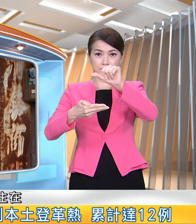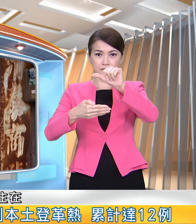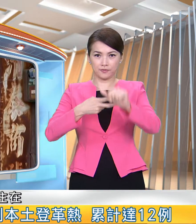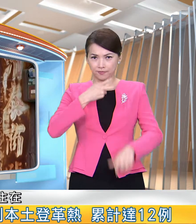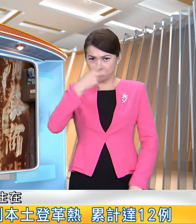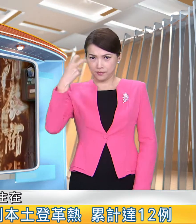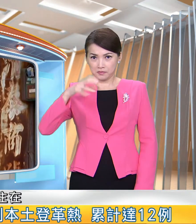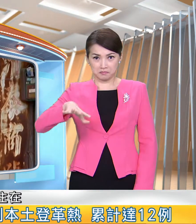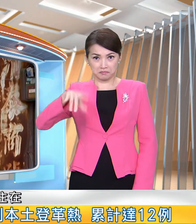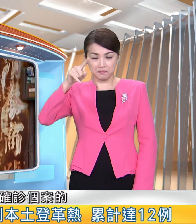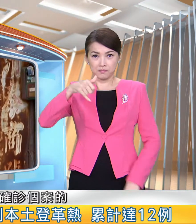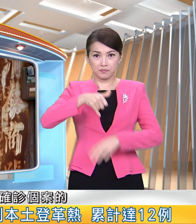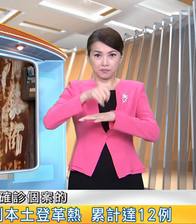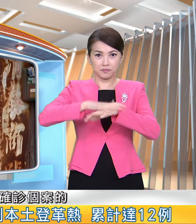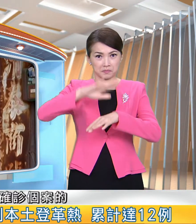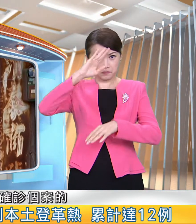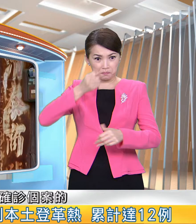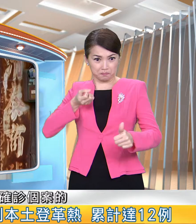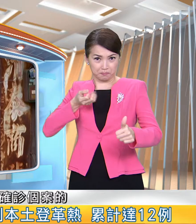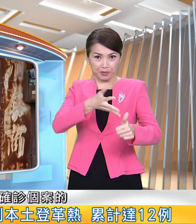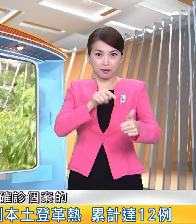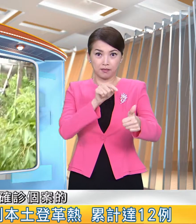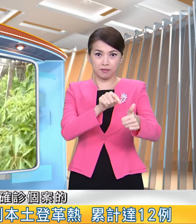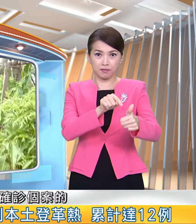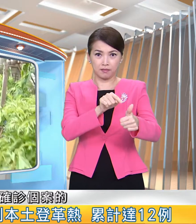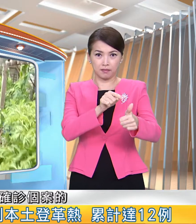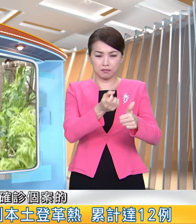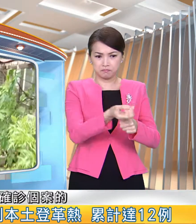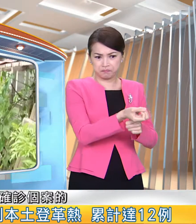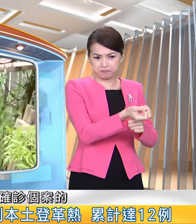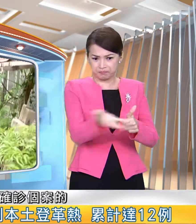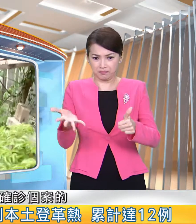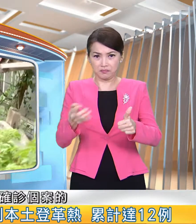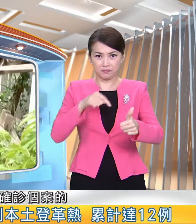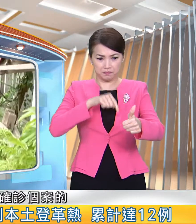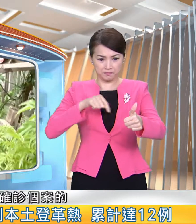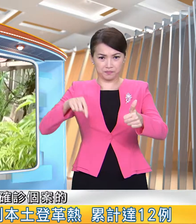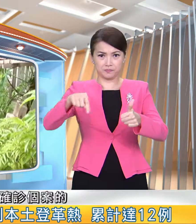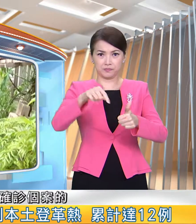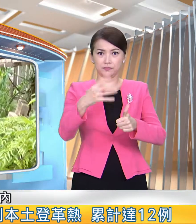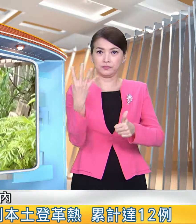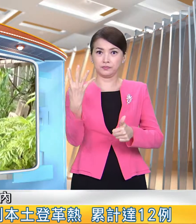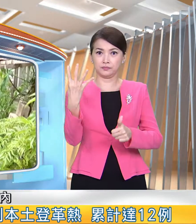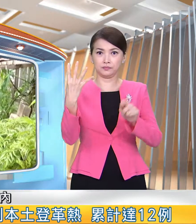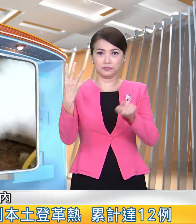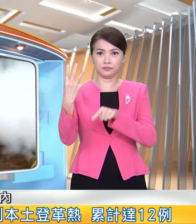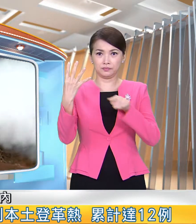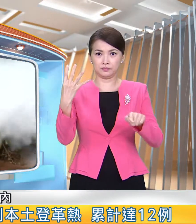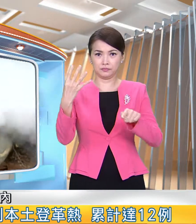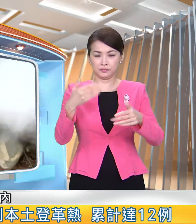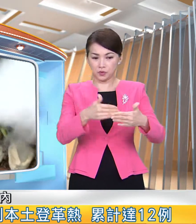个案都是住在5月29日首例确诊个案的150公尺距离之